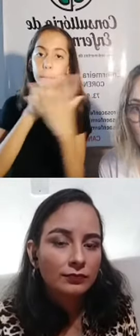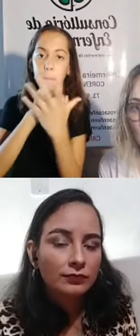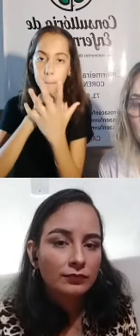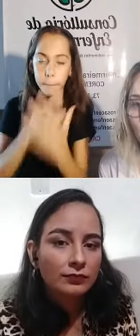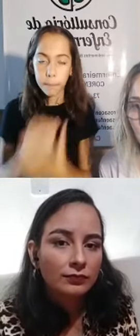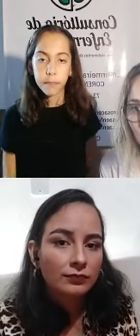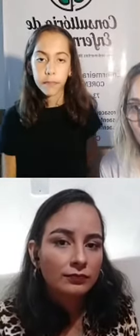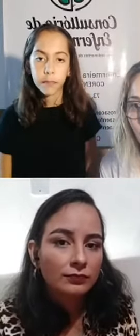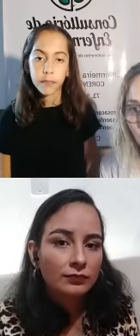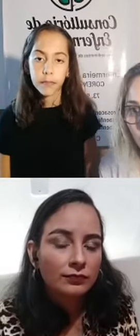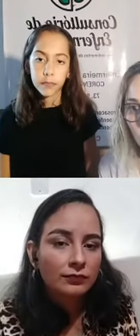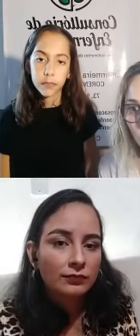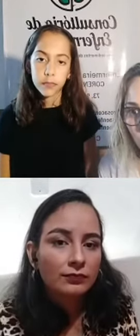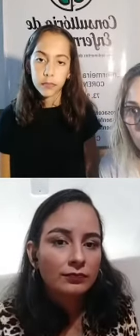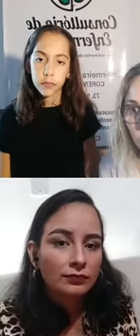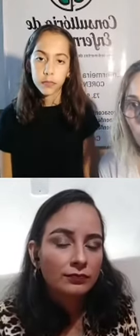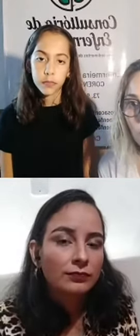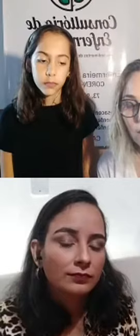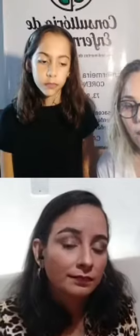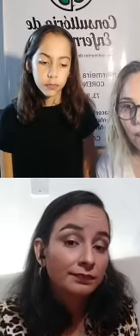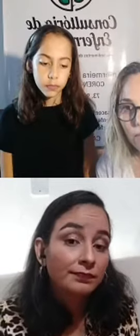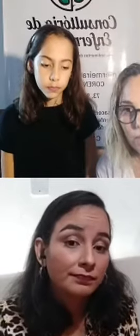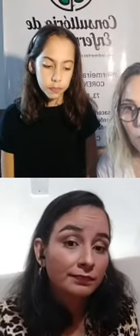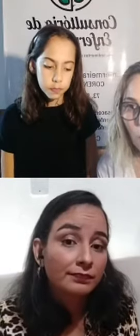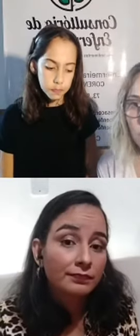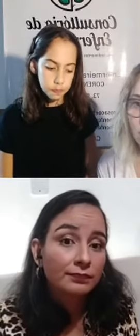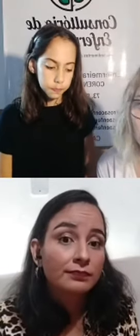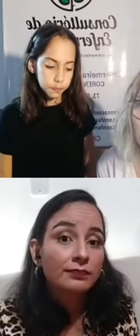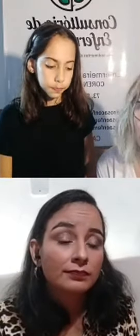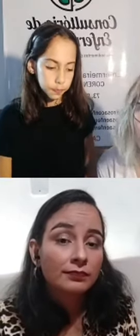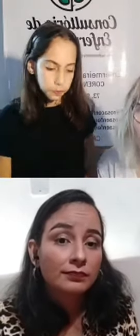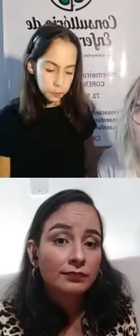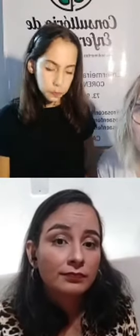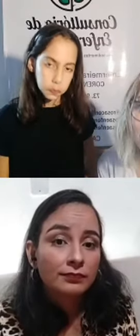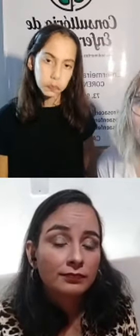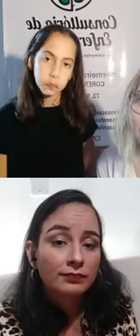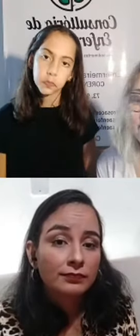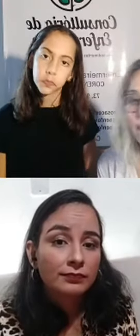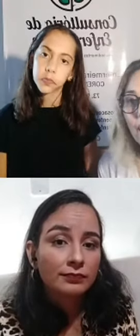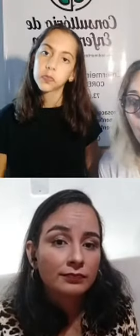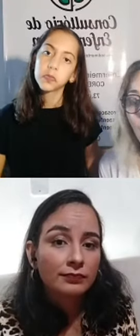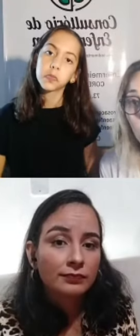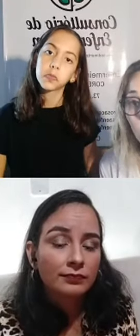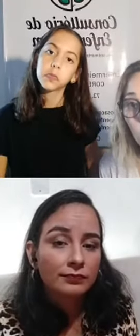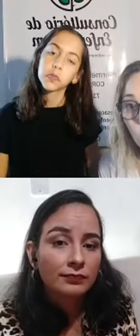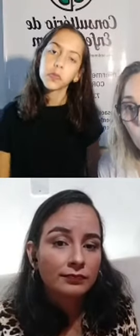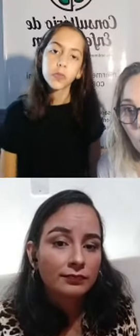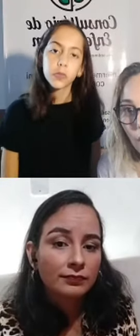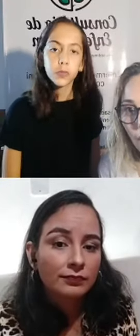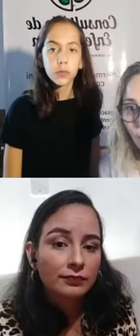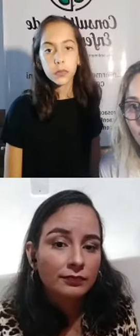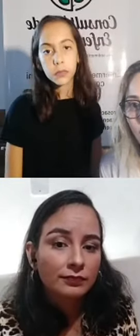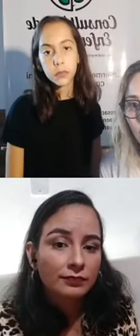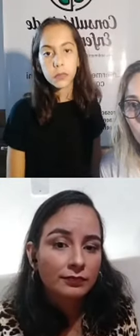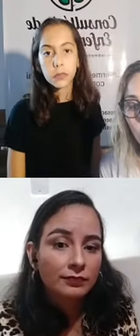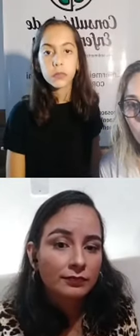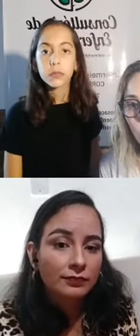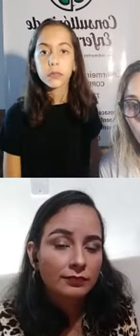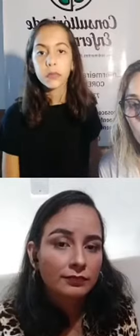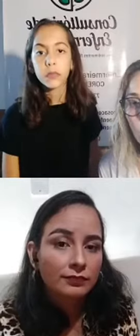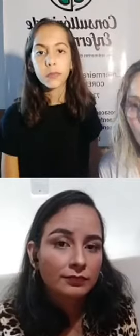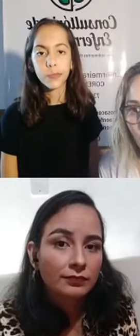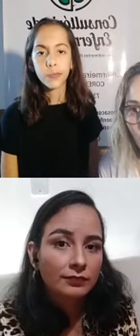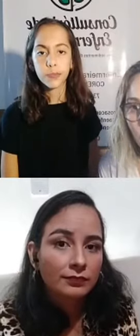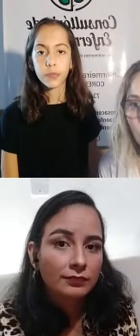doença pode se apresentar em cada indivíduo, formas leves, formas graves, a estrutura, né,